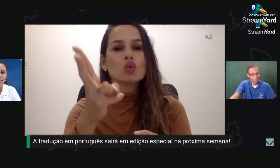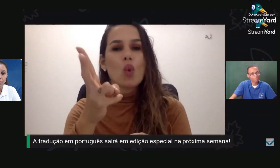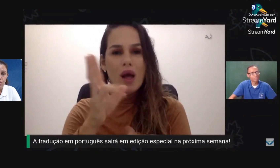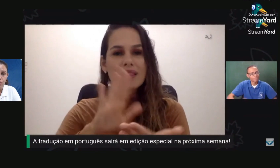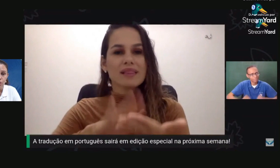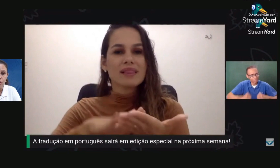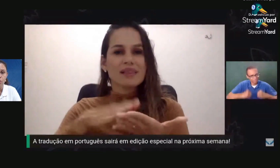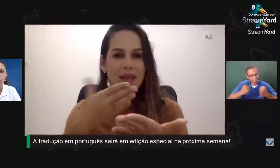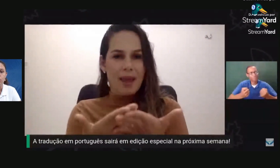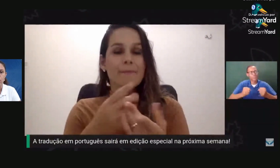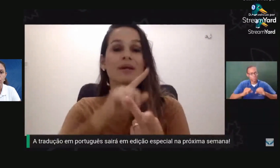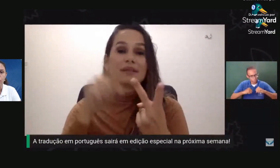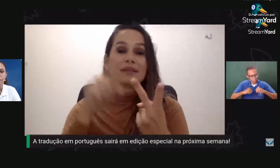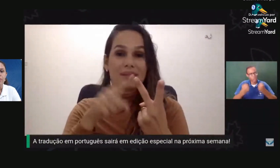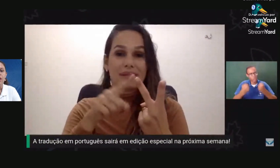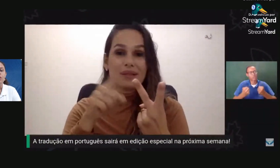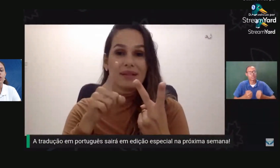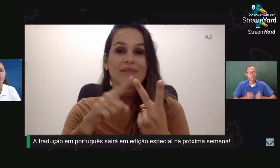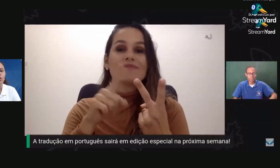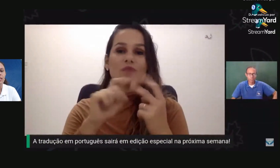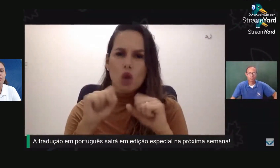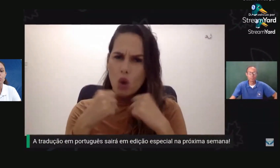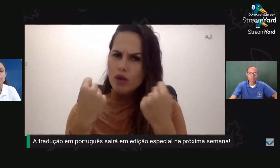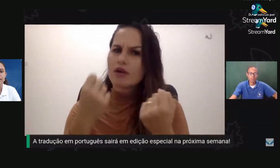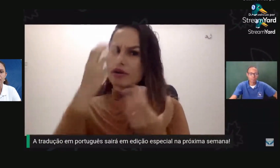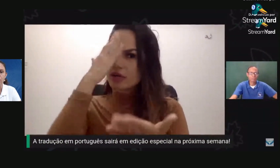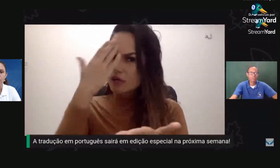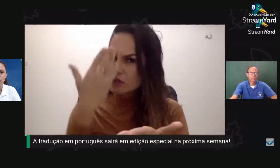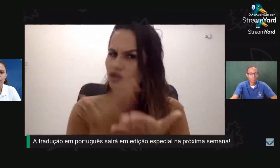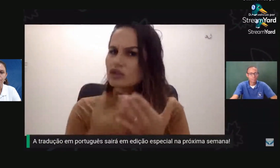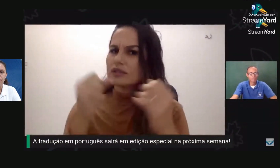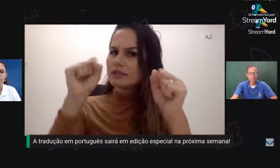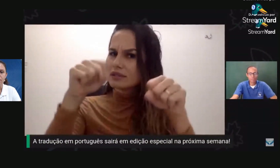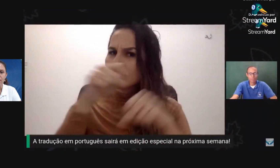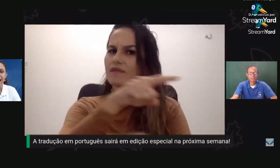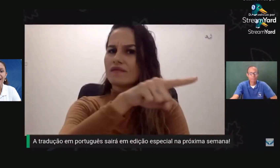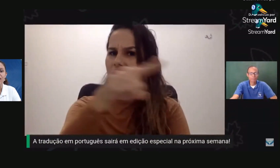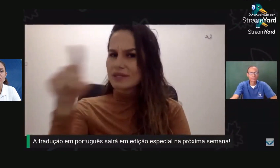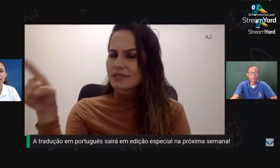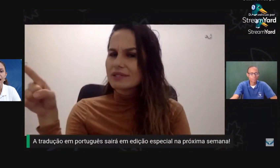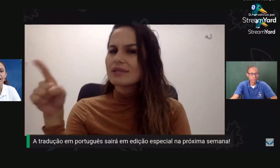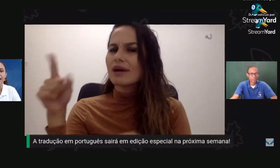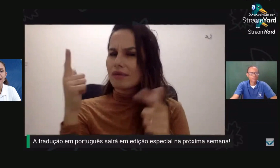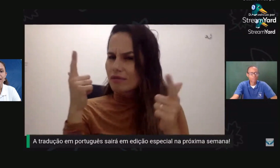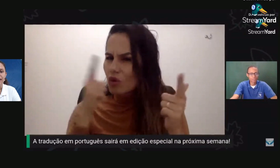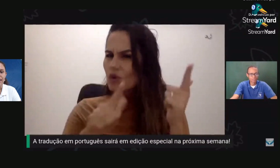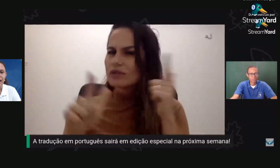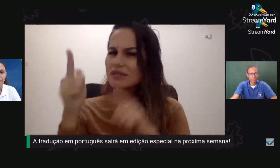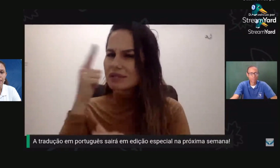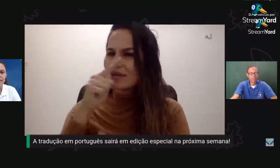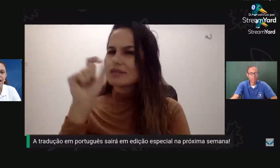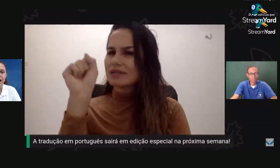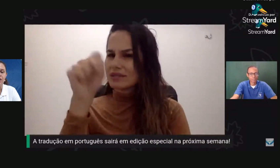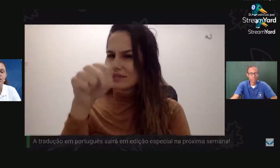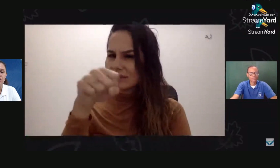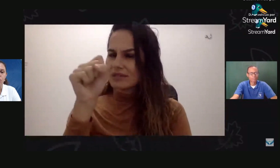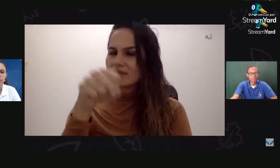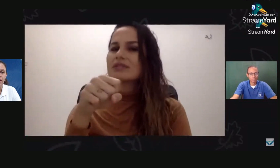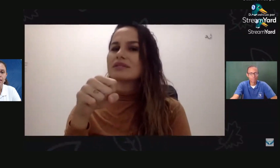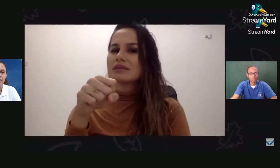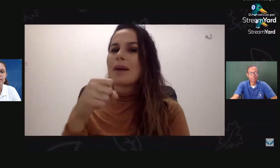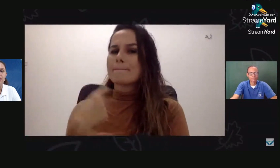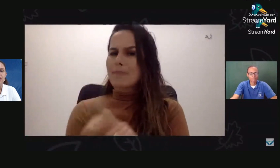segurança, ter o esforço contínuo. O tradutor-intérprete precisa disso. Acreditar, né, na capacidade,